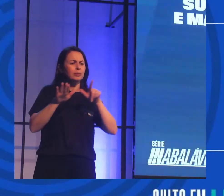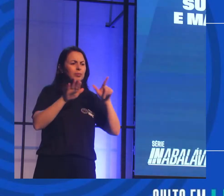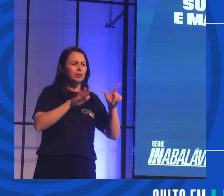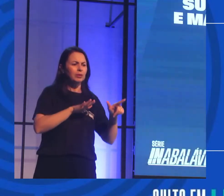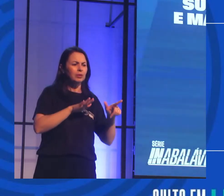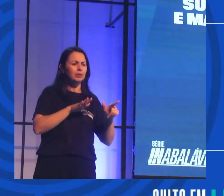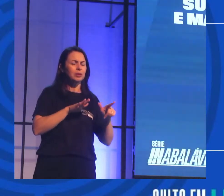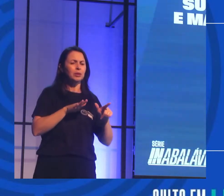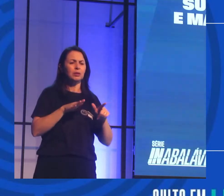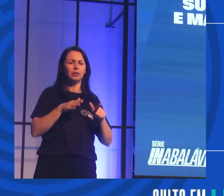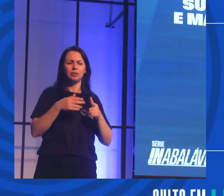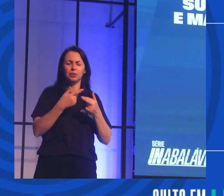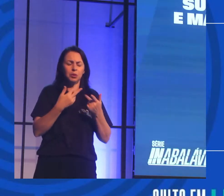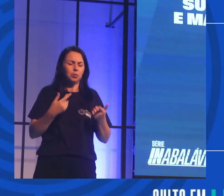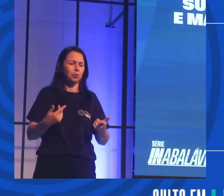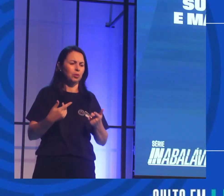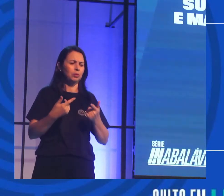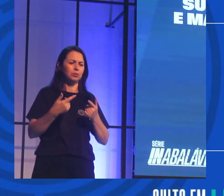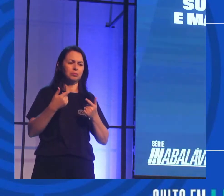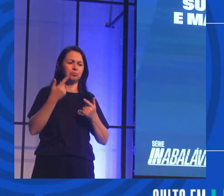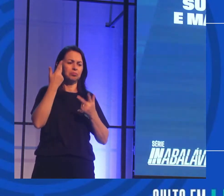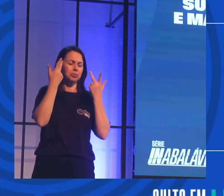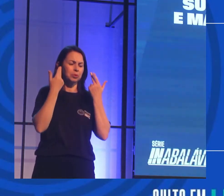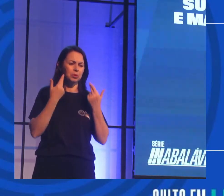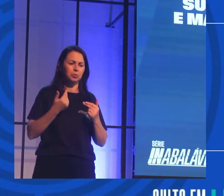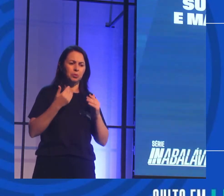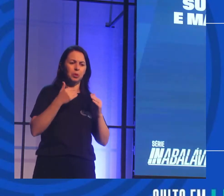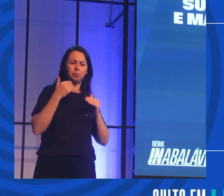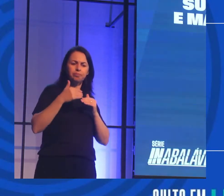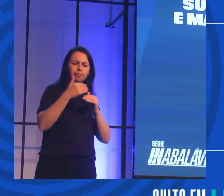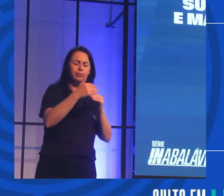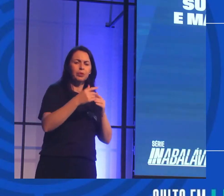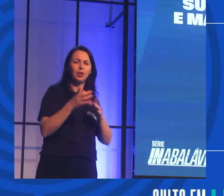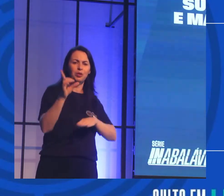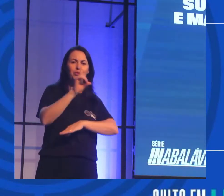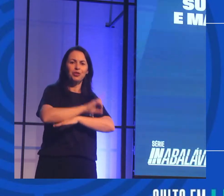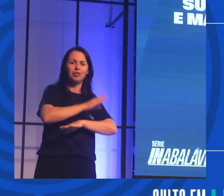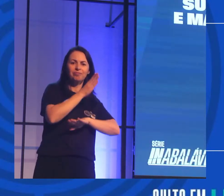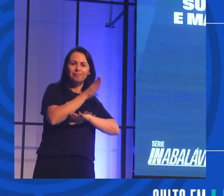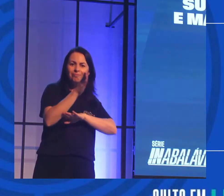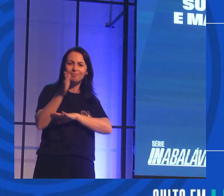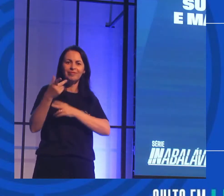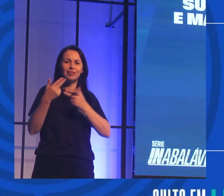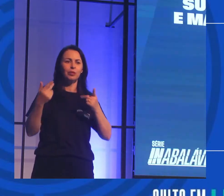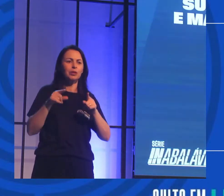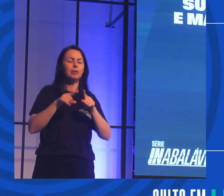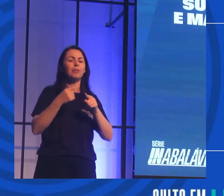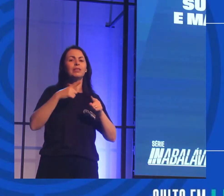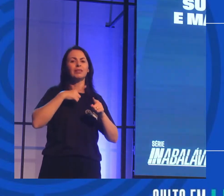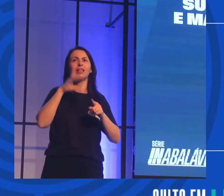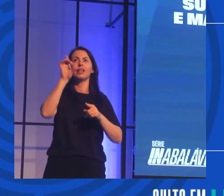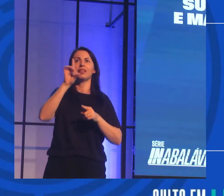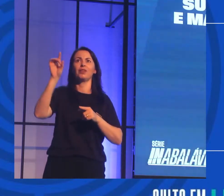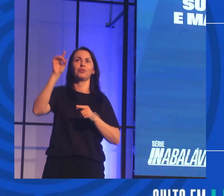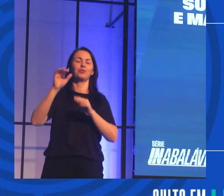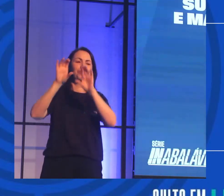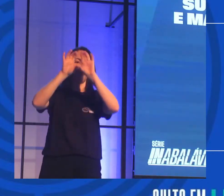sua rotina, mas há um Deus do céu que nos chama. Eu quero lhe convidar a ficar em pé nesse